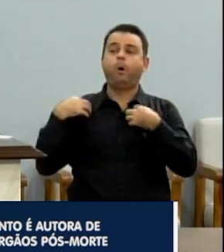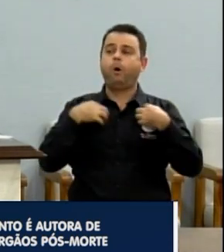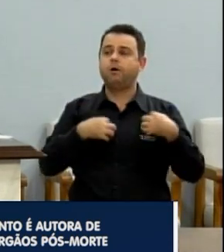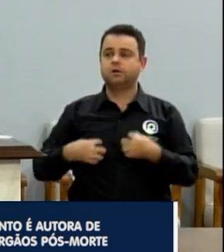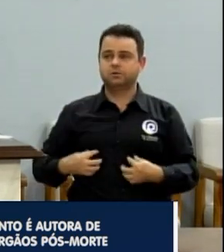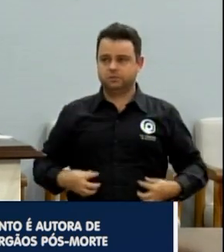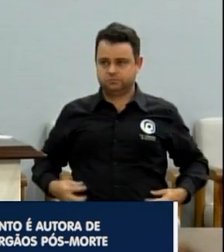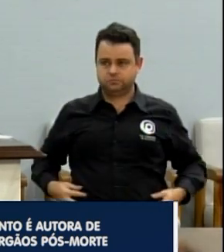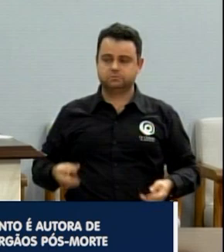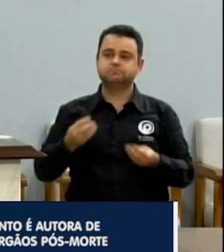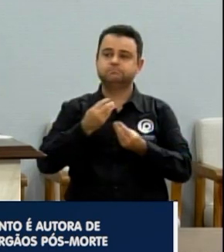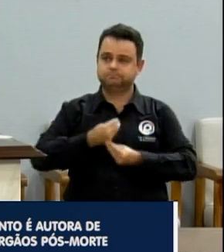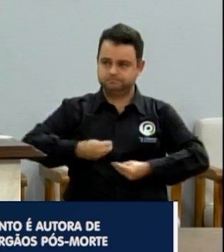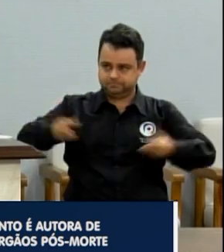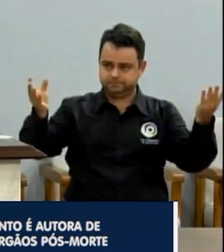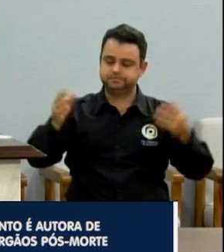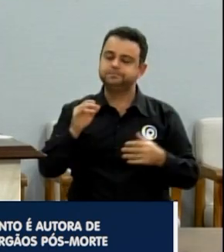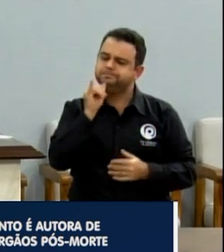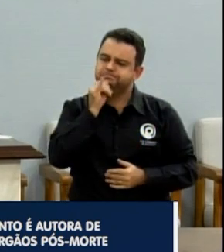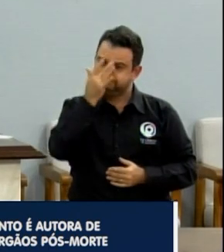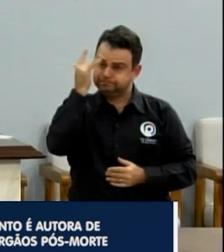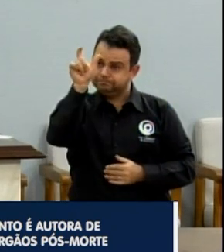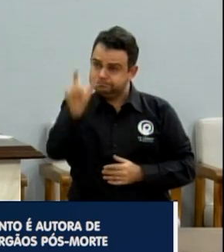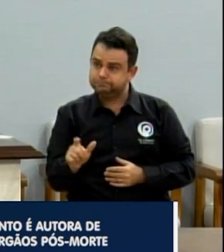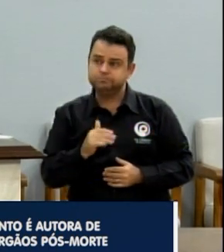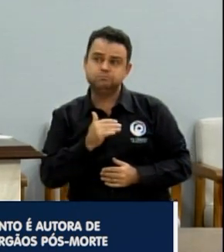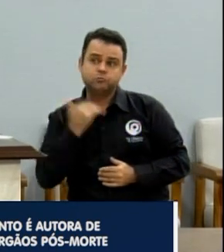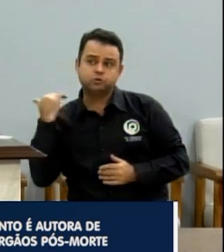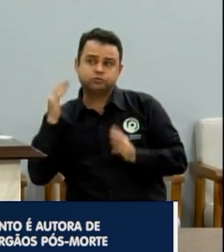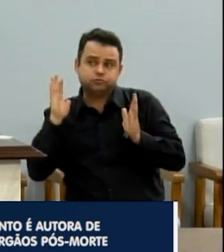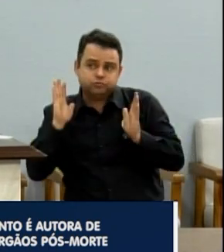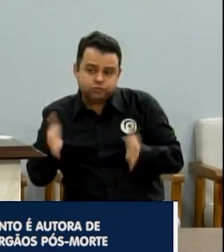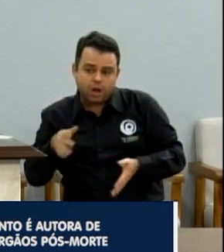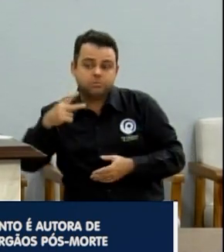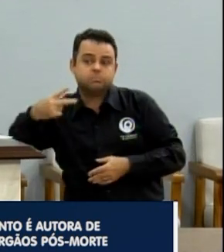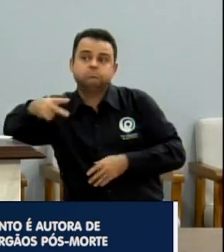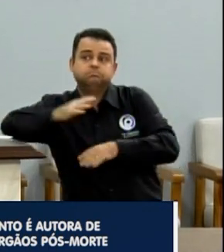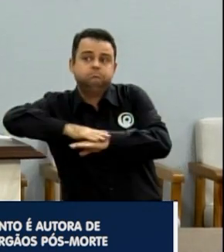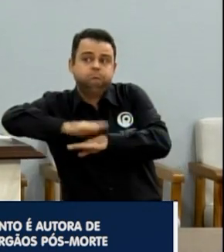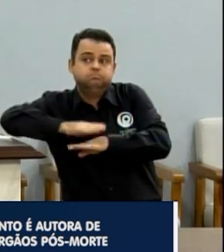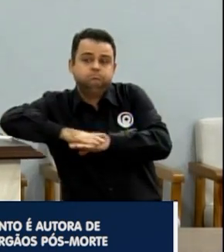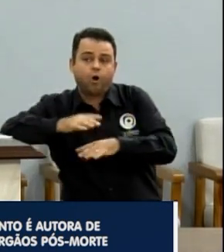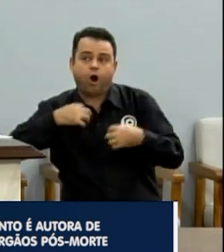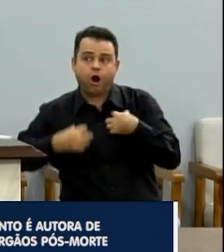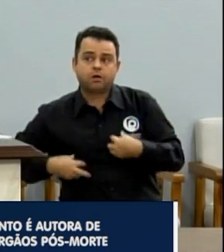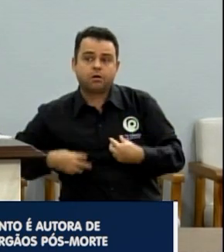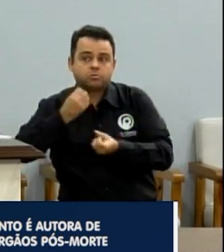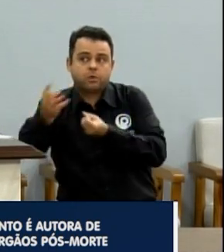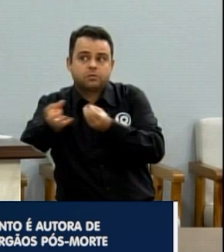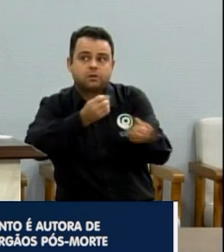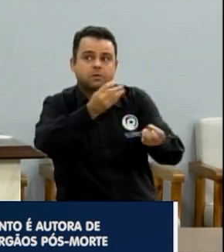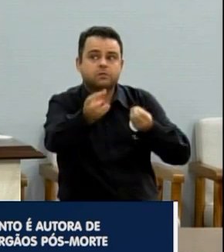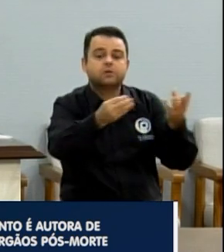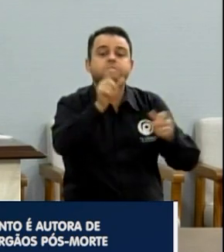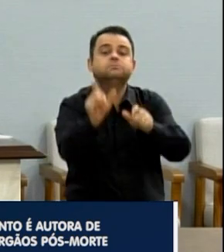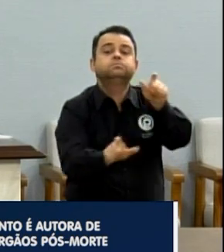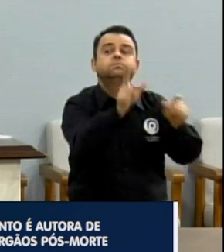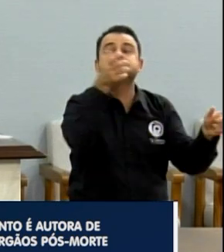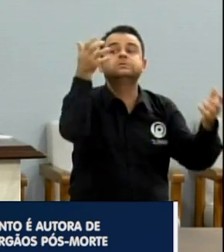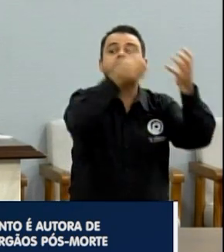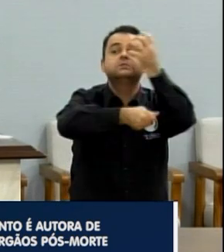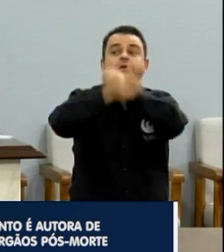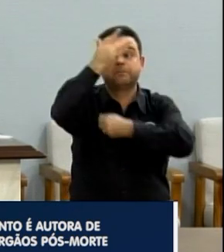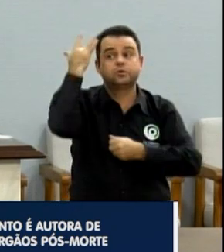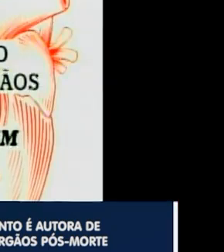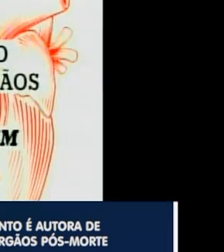na doação de órgãos após a morte, um único doador pode salvar mais de 8 vidas. No entanto, em